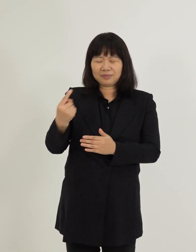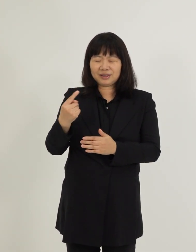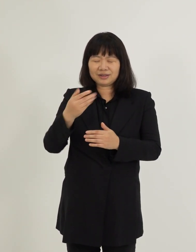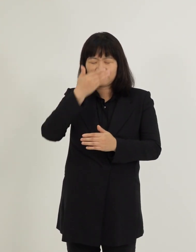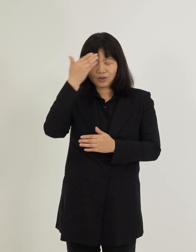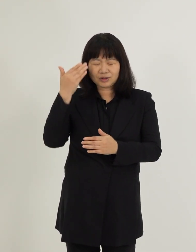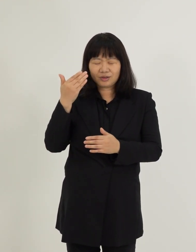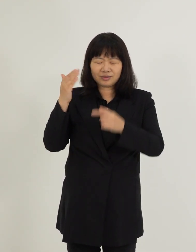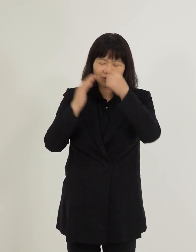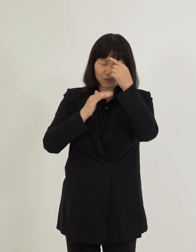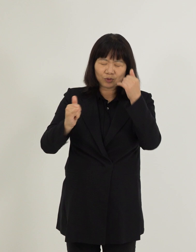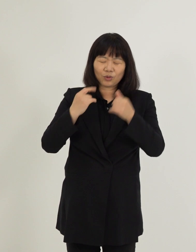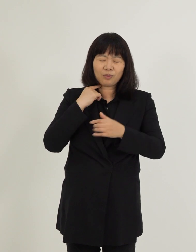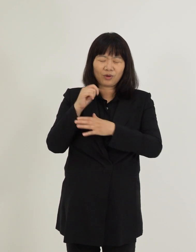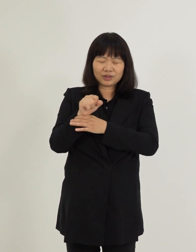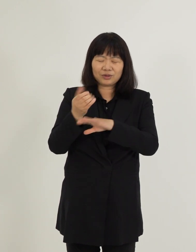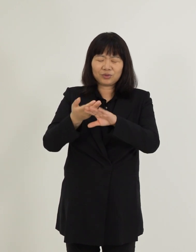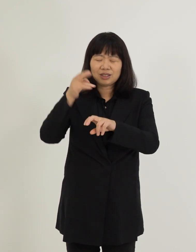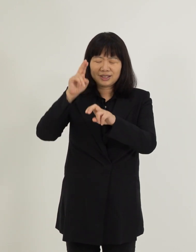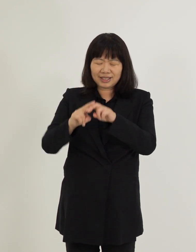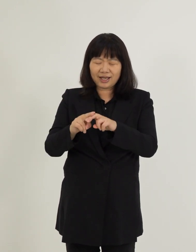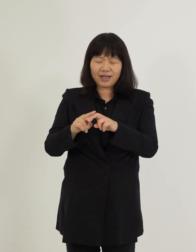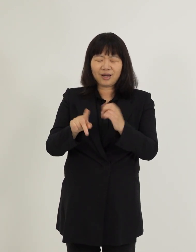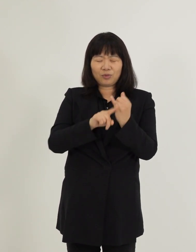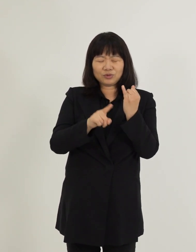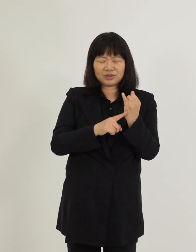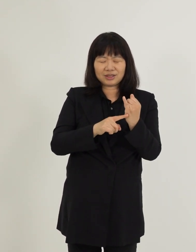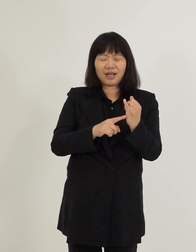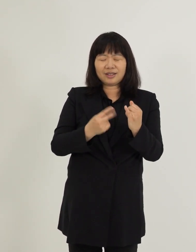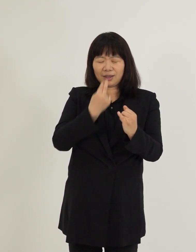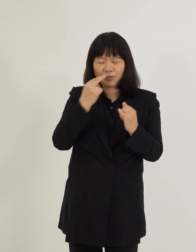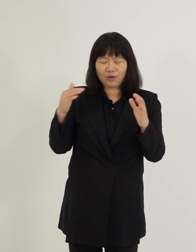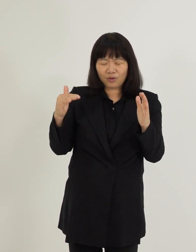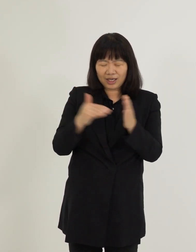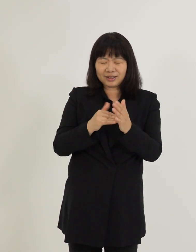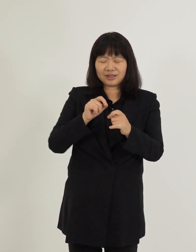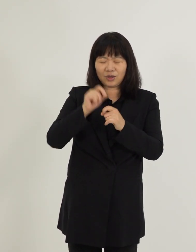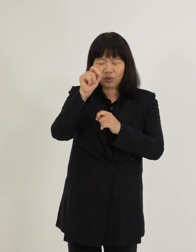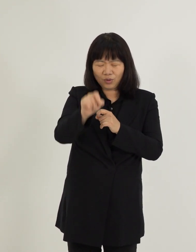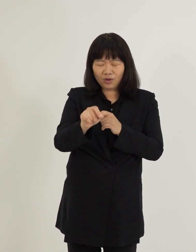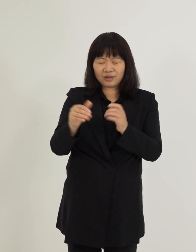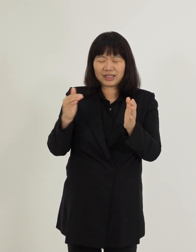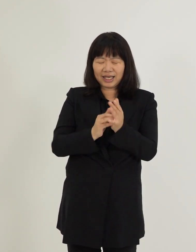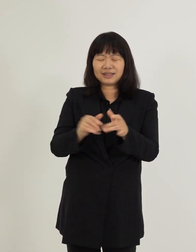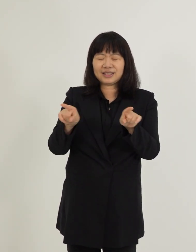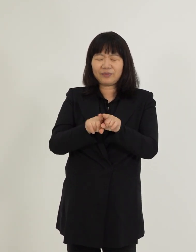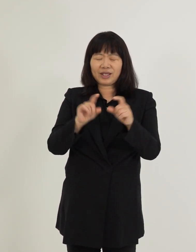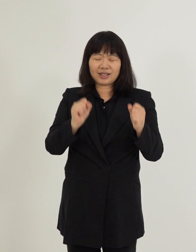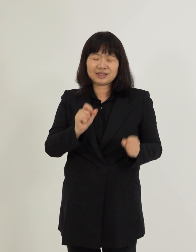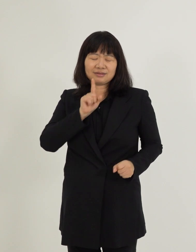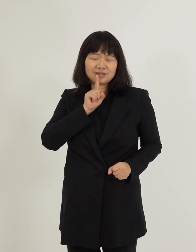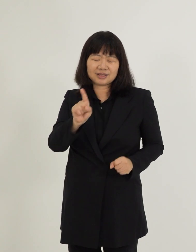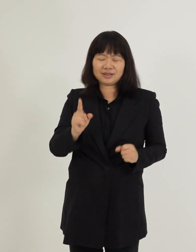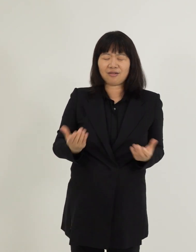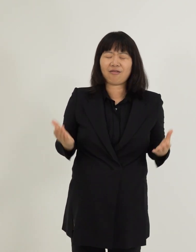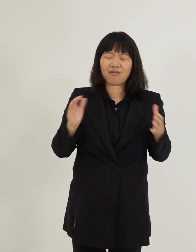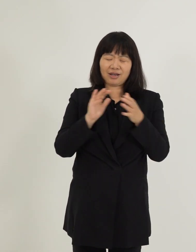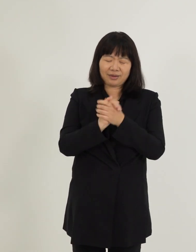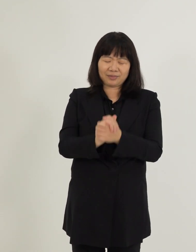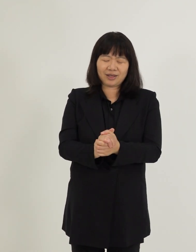위에 복중의 생명까지 영원토록 함께 있을지어다. 아멘.